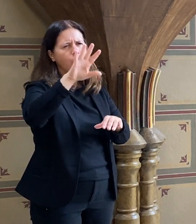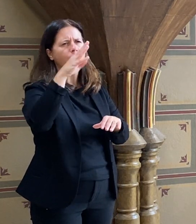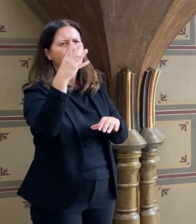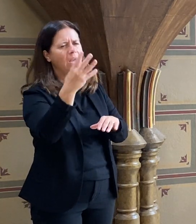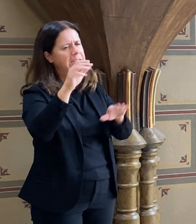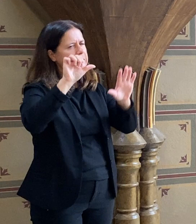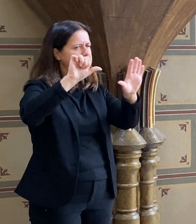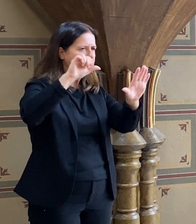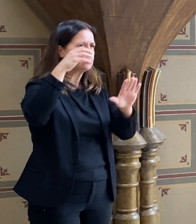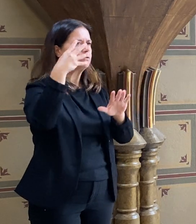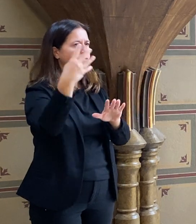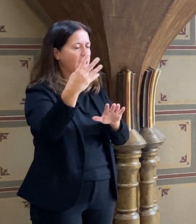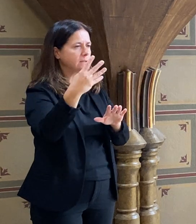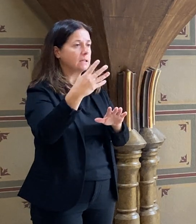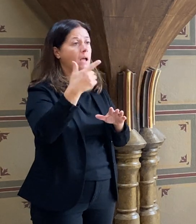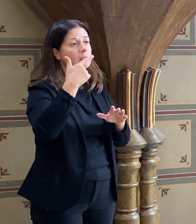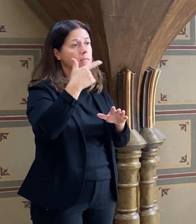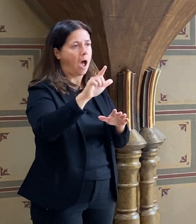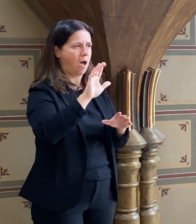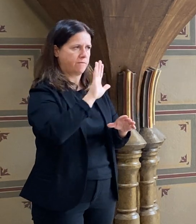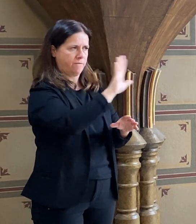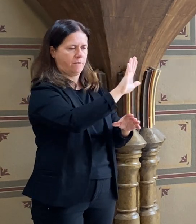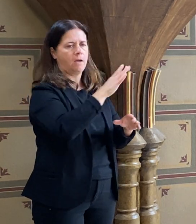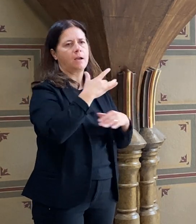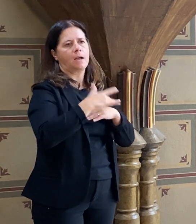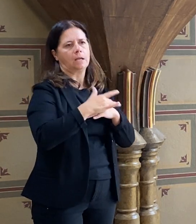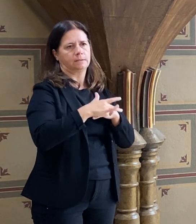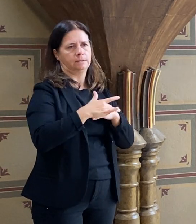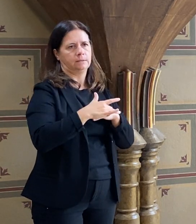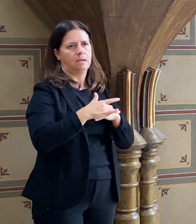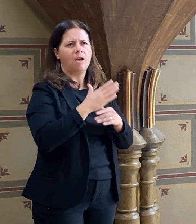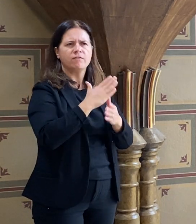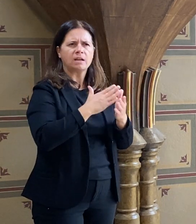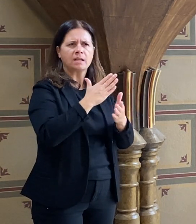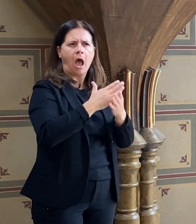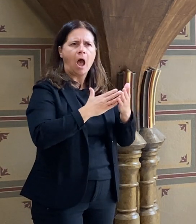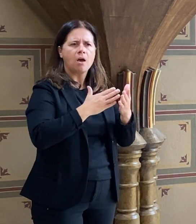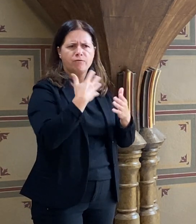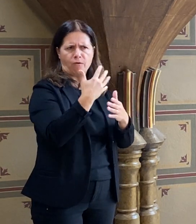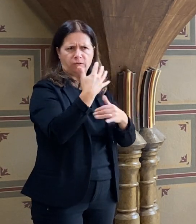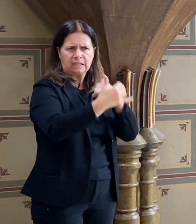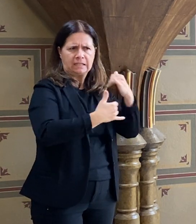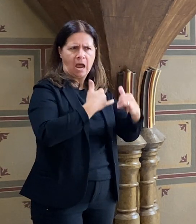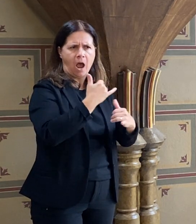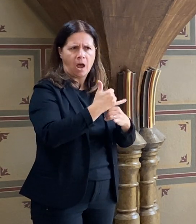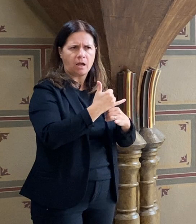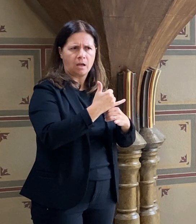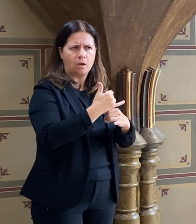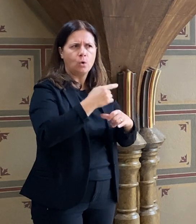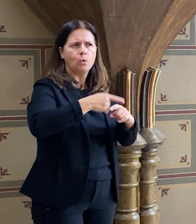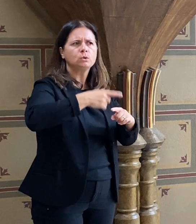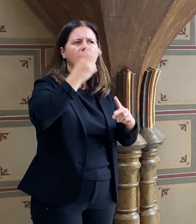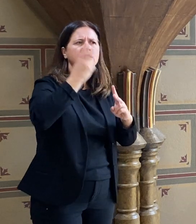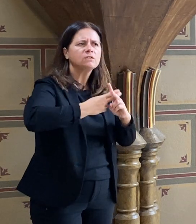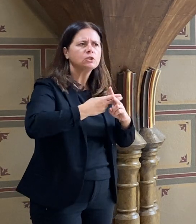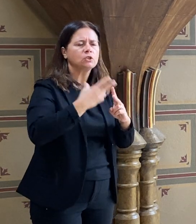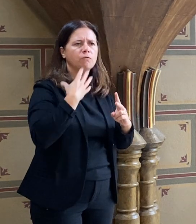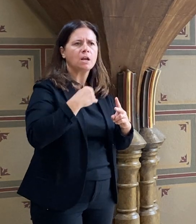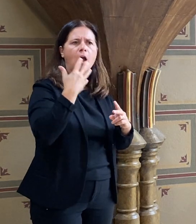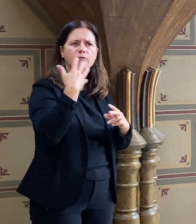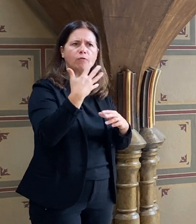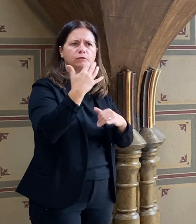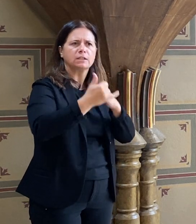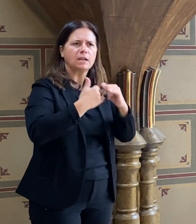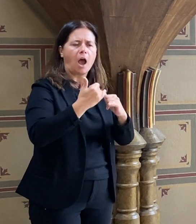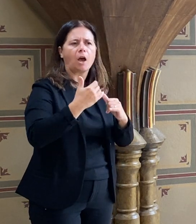1945/46 durften wir eure Gäste sein. Immerhin fast ein halbes Jahrhundert. Und inzwischen ist schon wieder ein weiteres